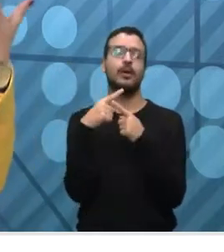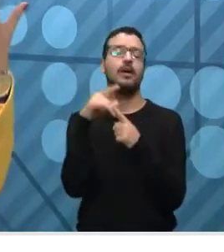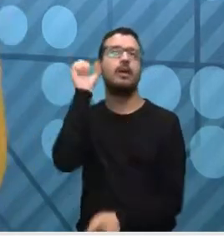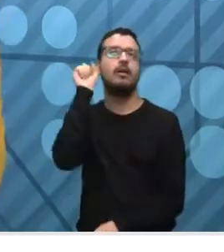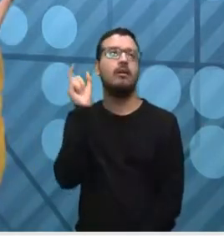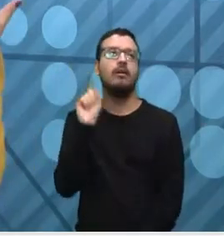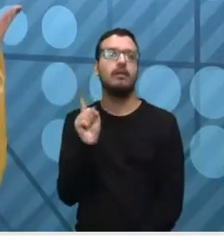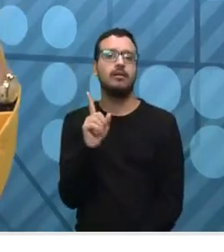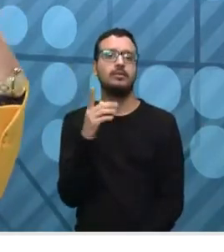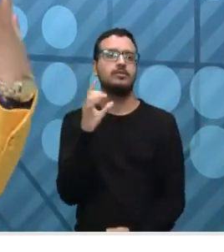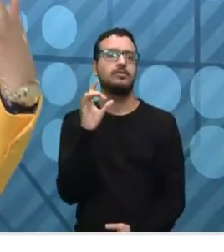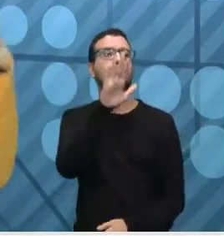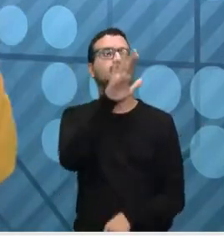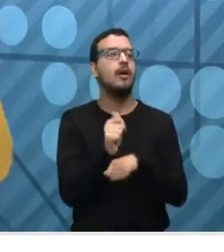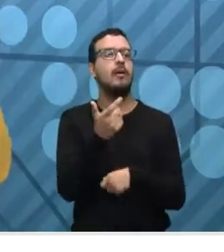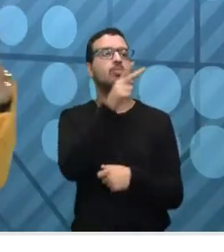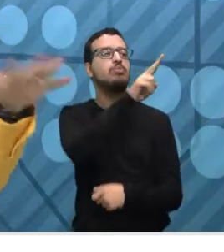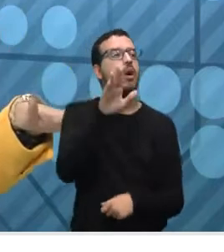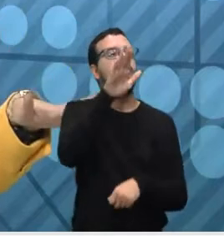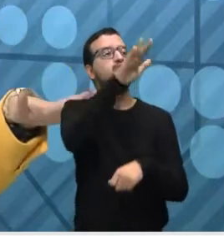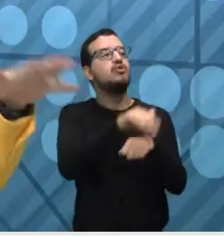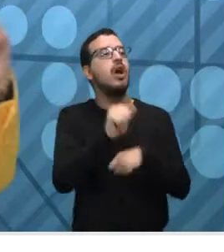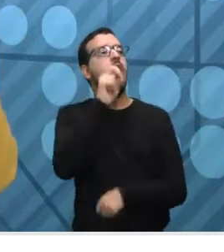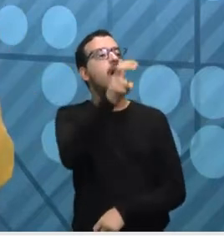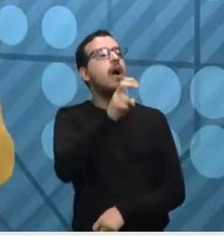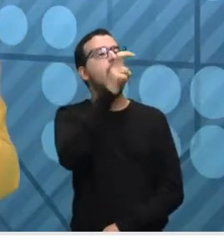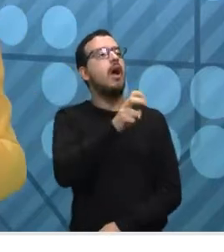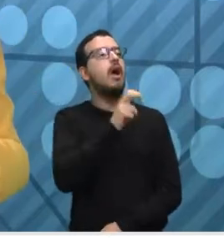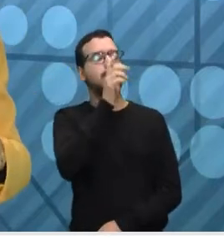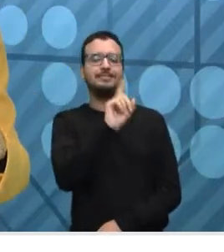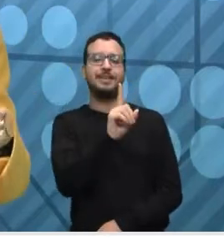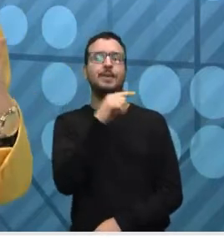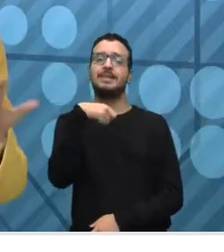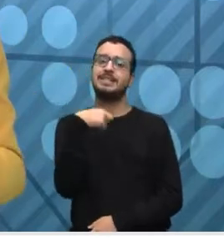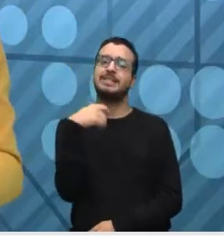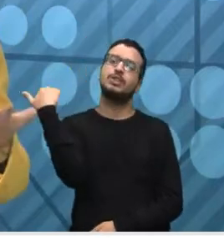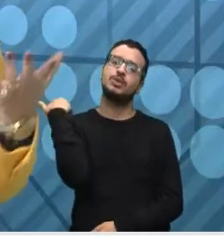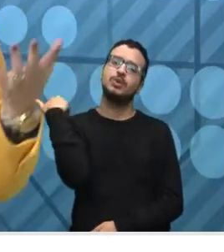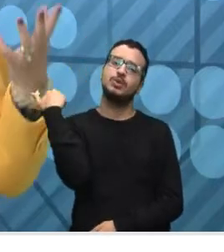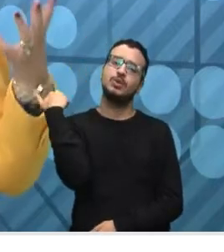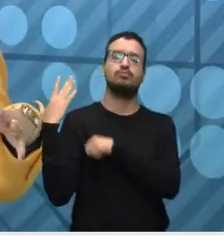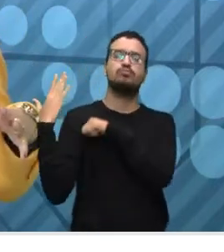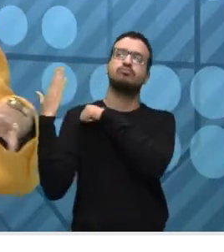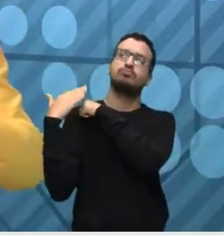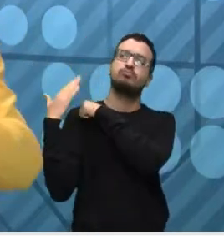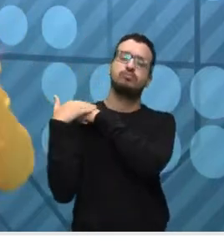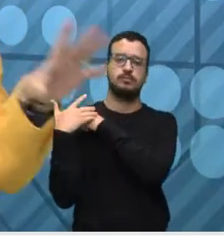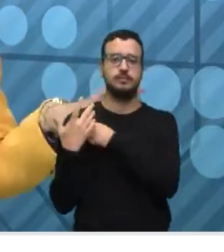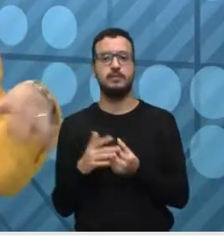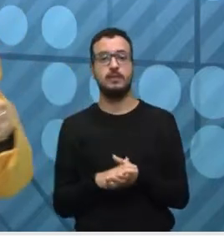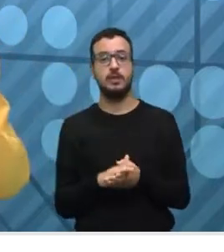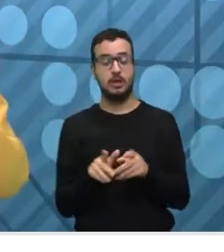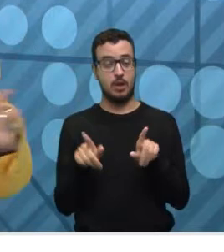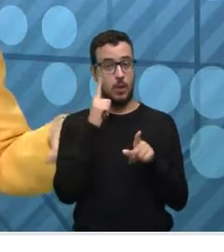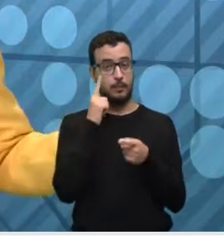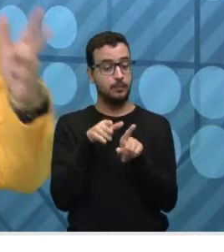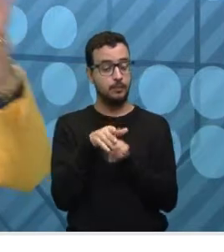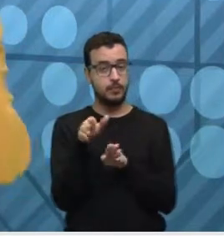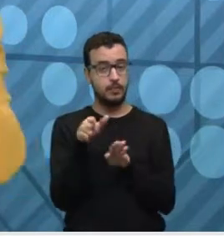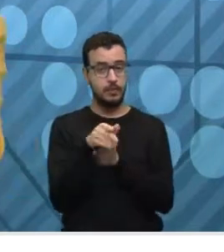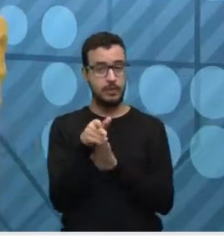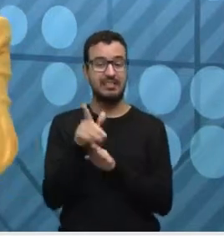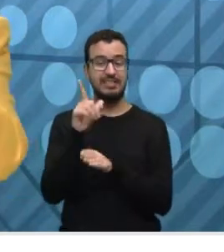chamando Paulo, João, Maria, não ouve, não adianta. Uma outra orientação, se você está num ambiente, tem bastante surdos,